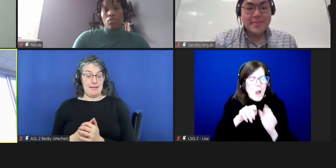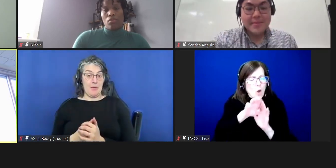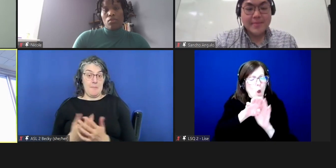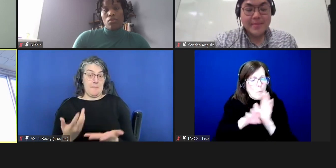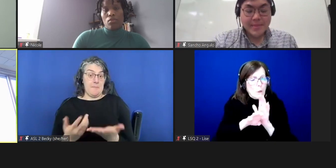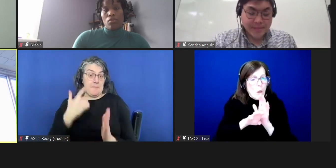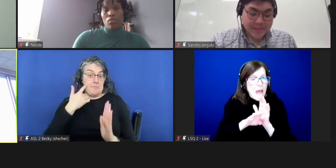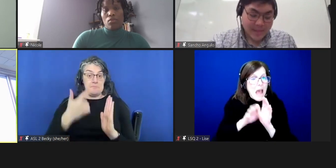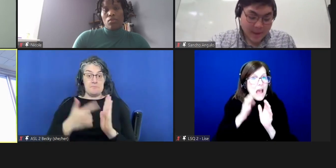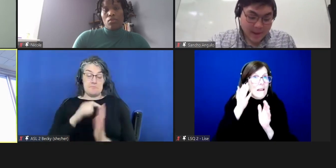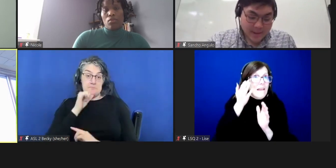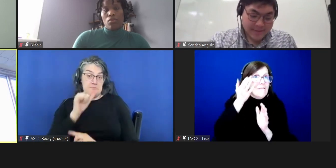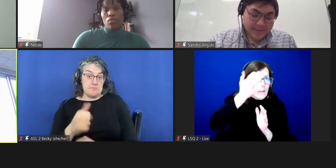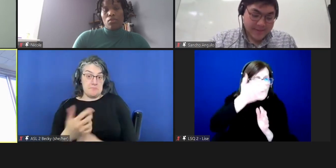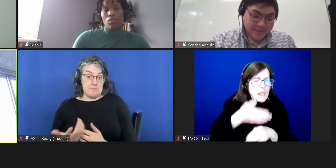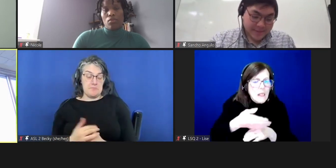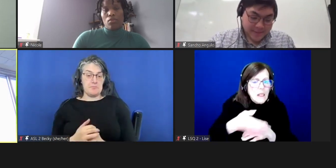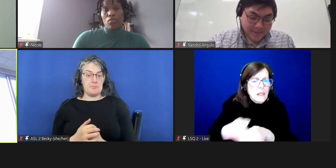eu,